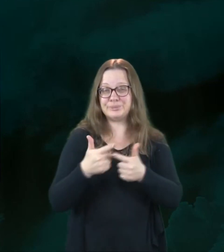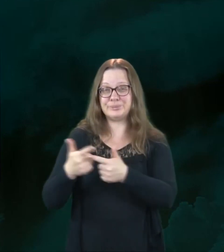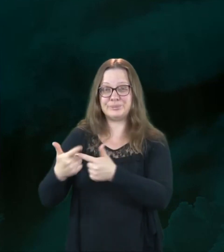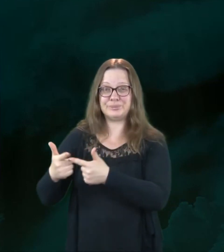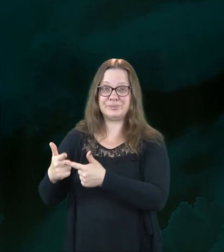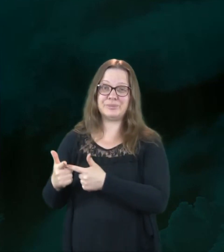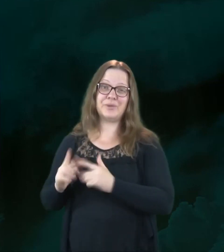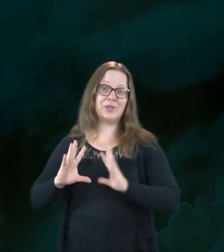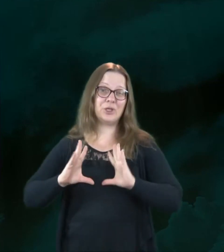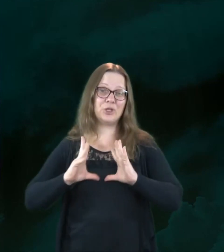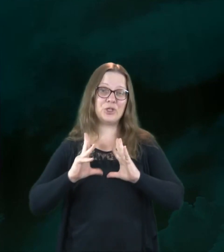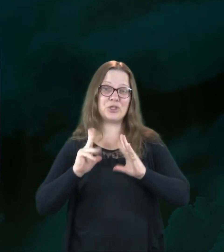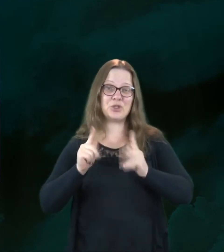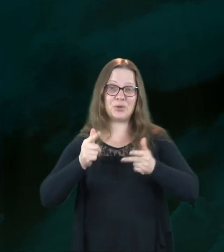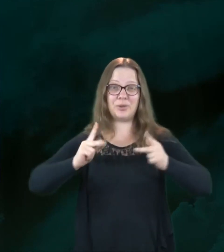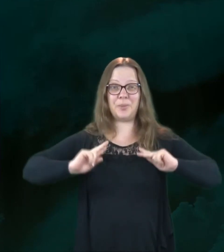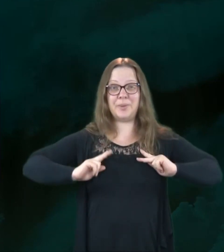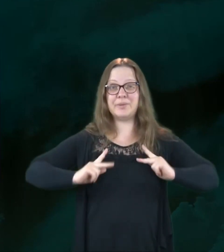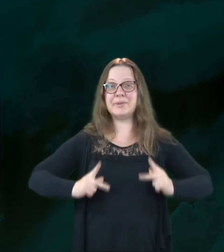o homem enganado